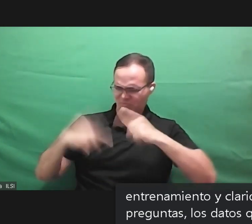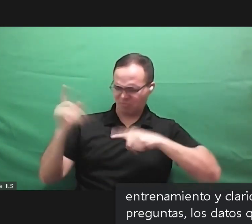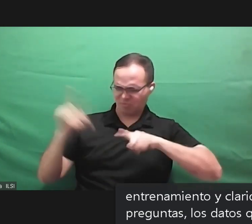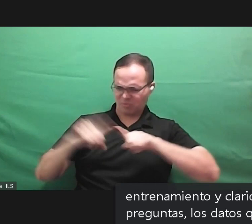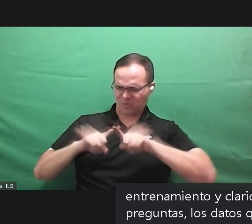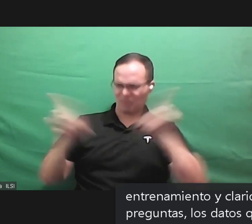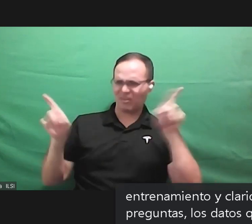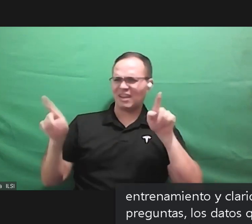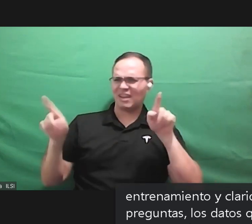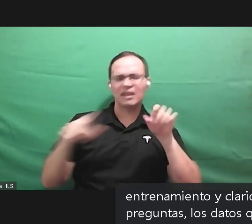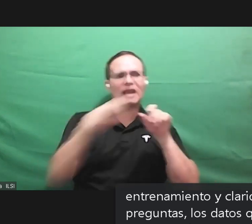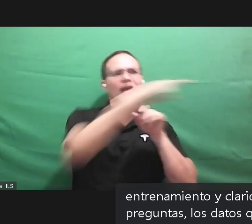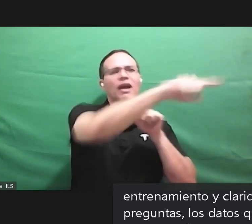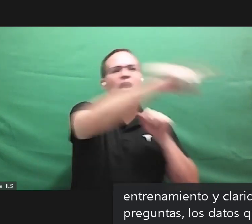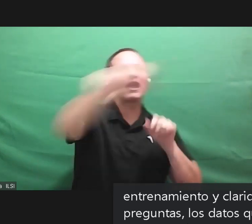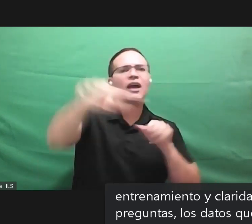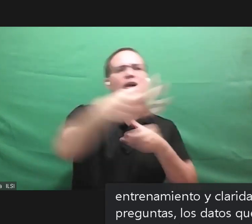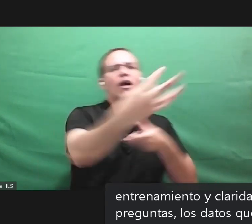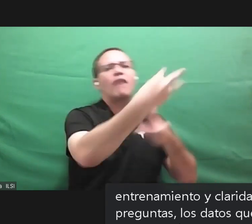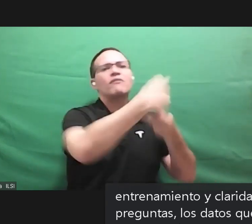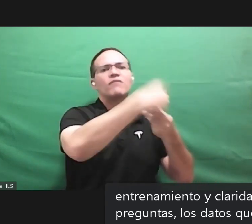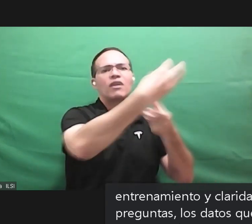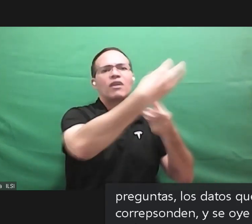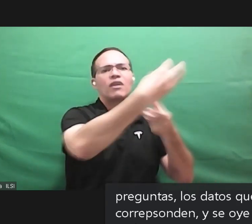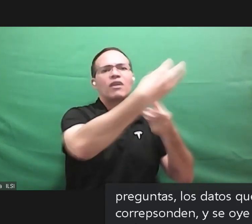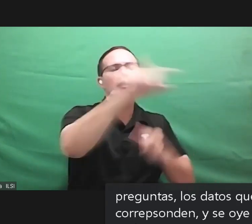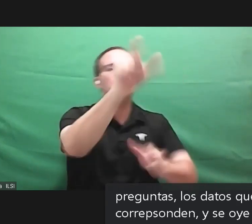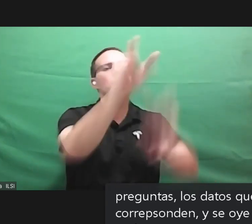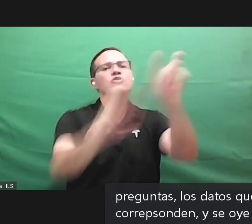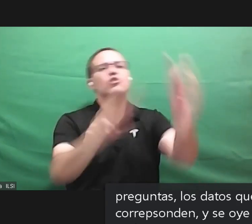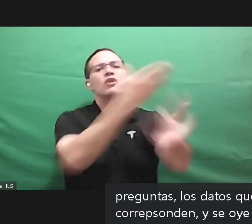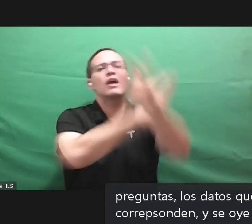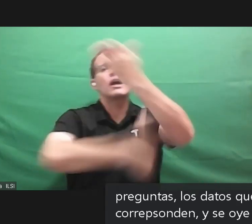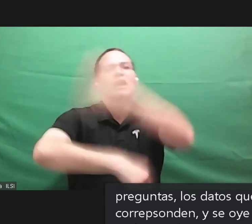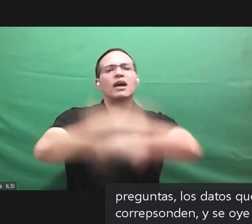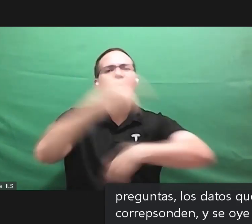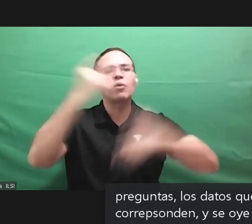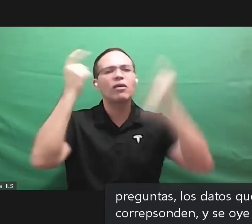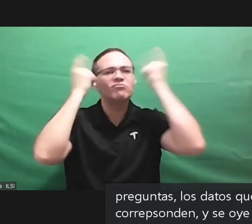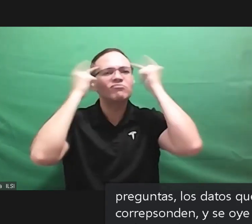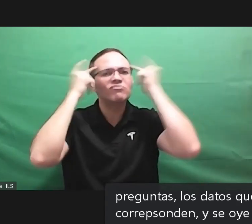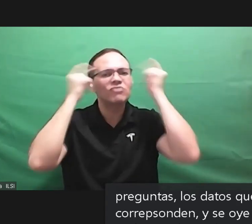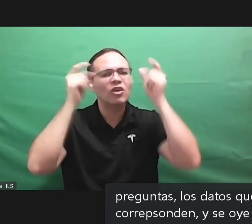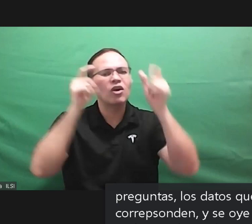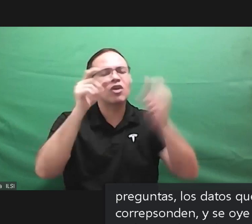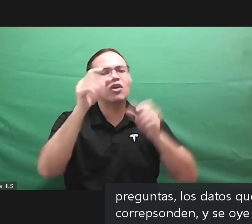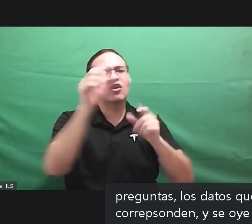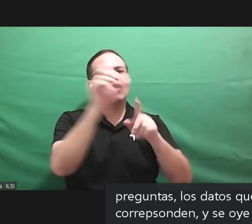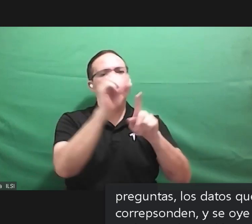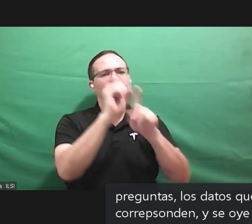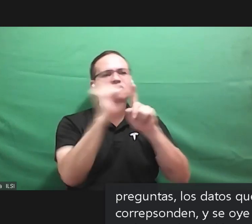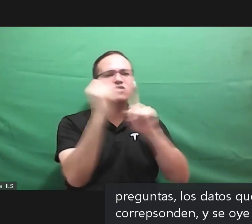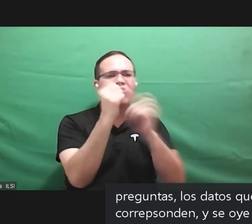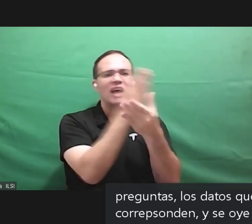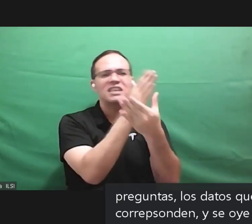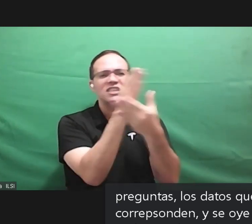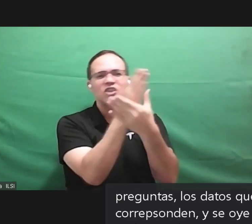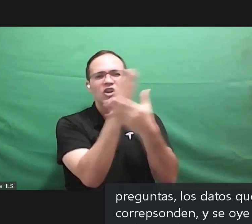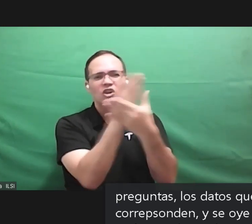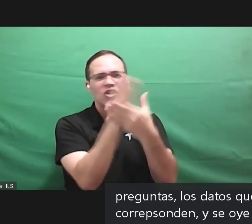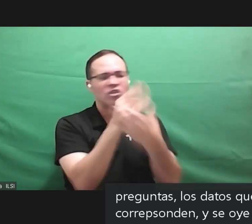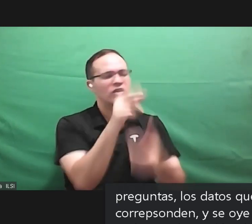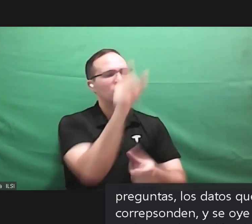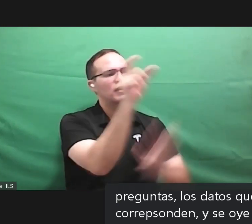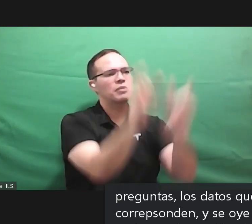análisis de datos de quiénes son personas con discapacidad intelectual y psicosocial, porque, por ejemplo, decía, tiene dificultad para